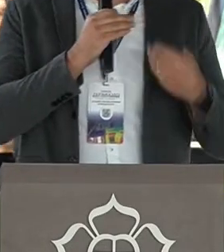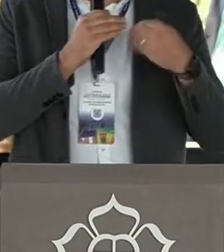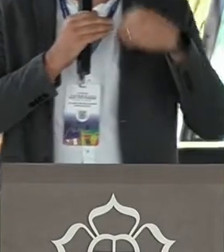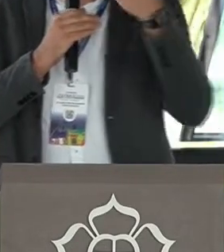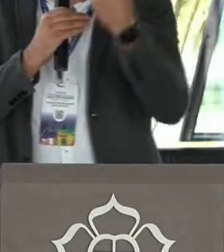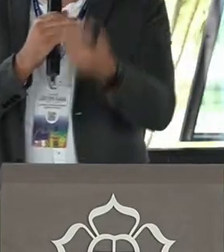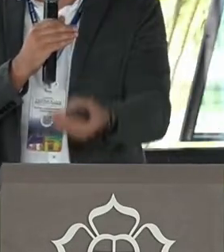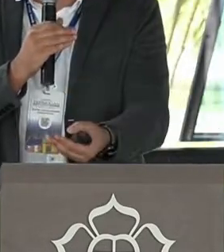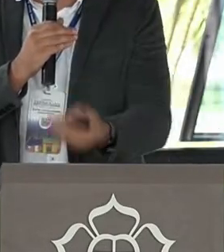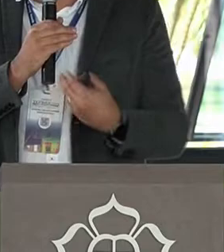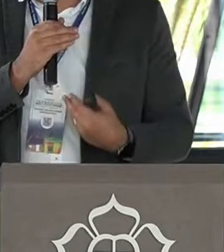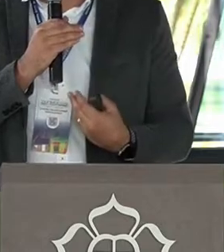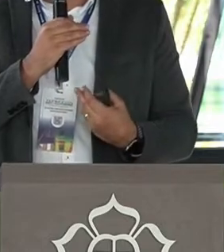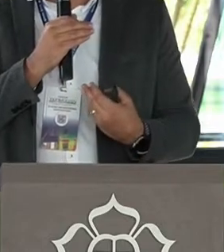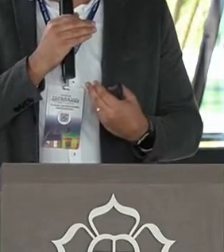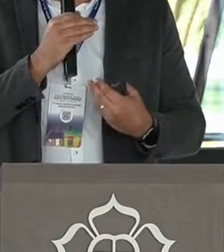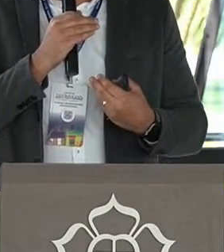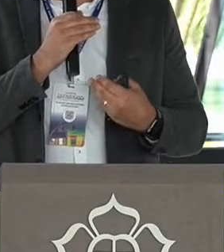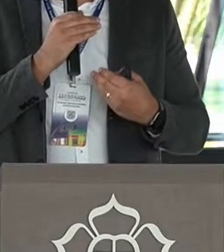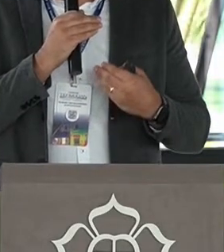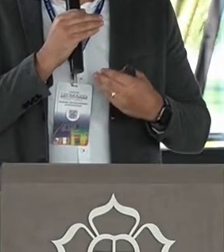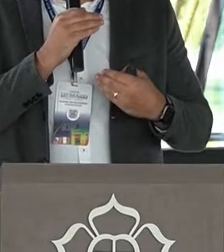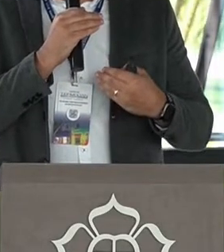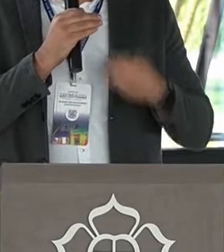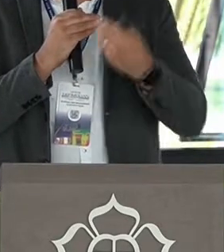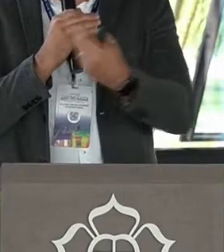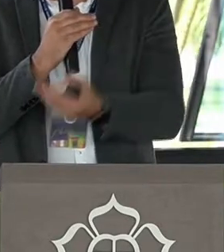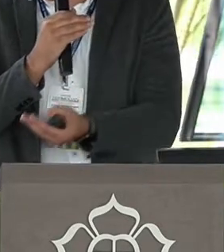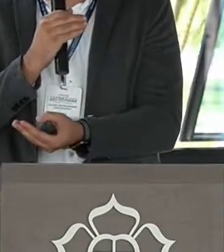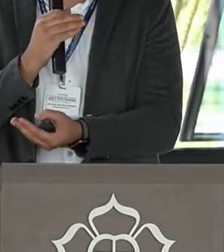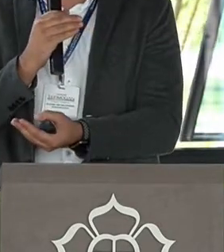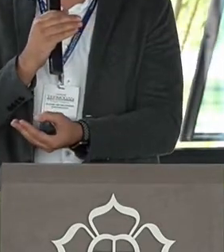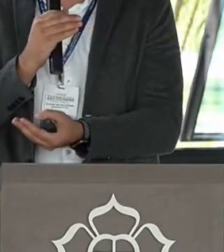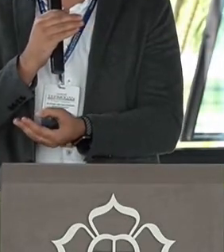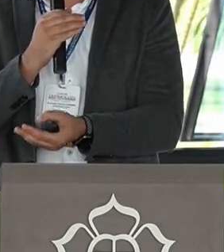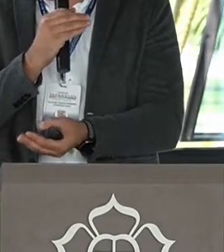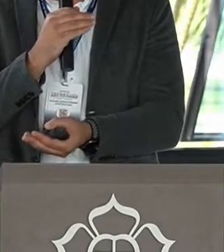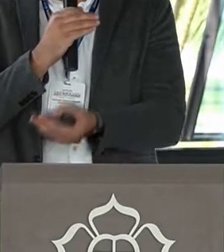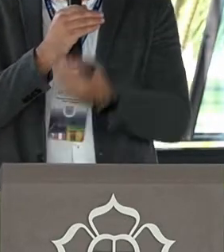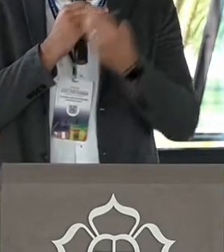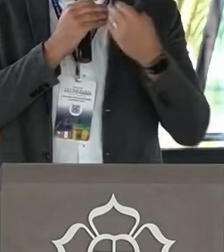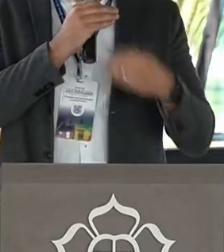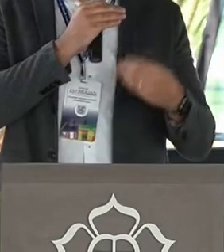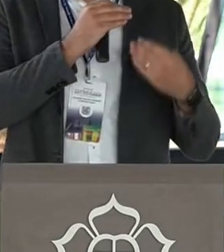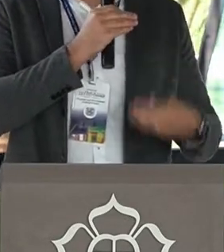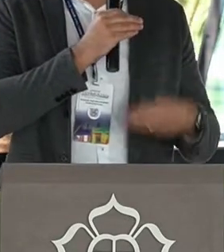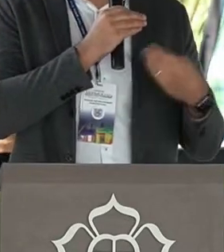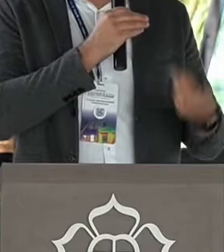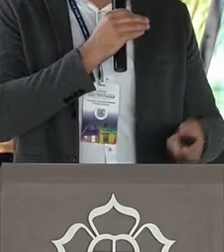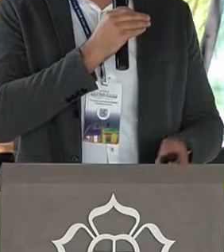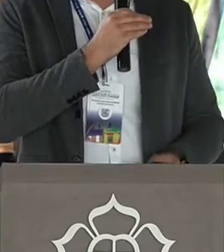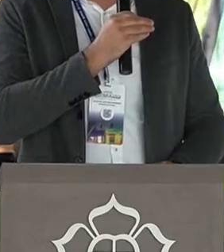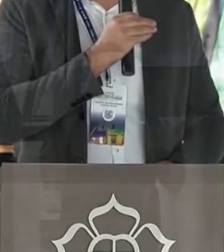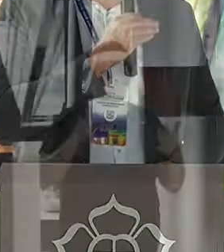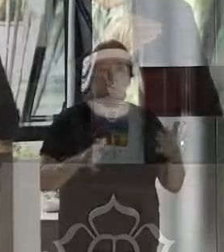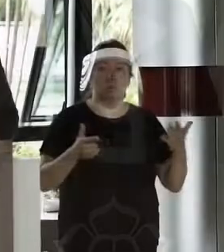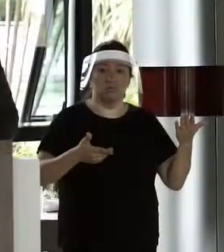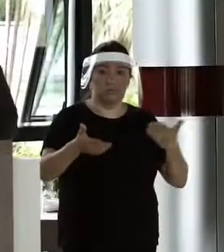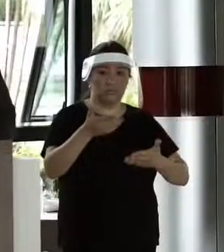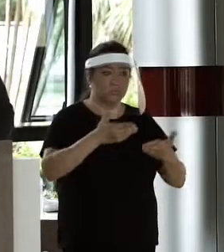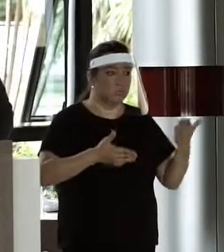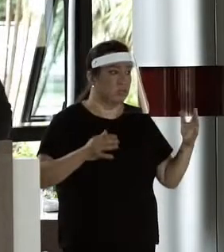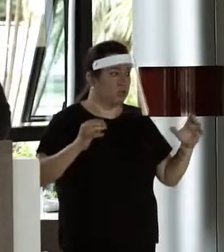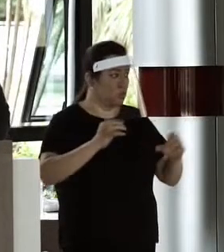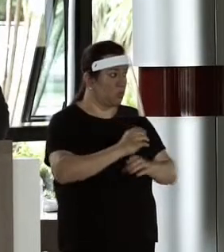termografia é uma ferramenta para mim, né, junto a outras coisas, para que eu consiga dar o diagnóstico de